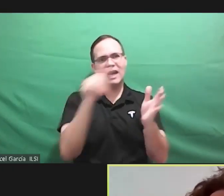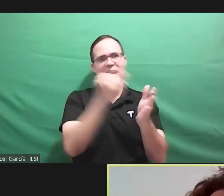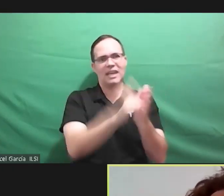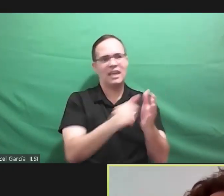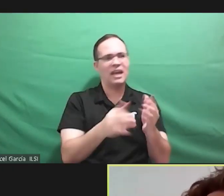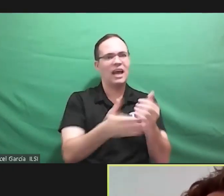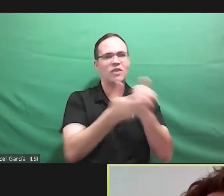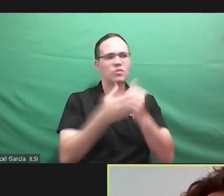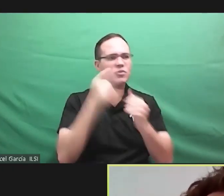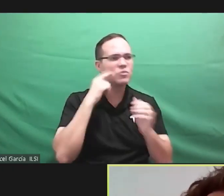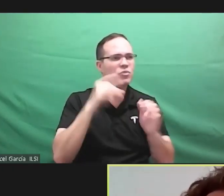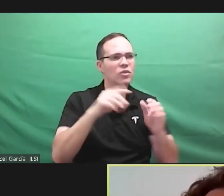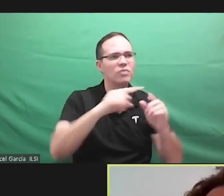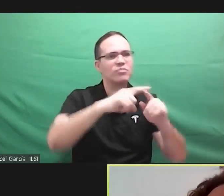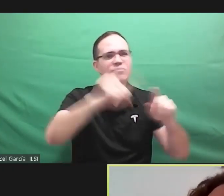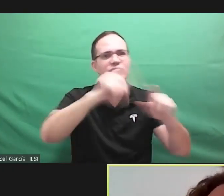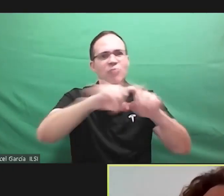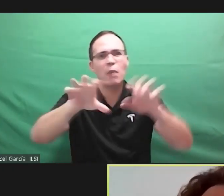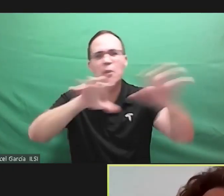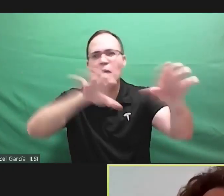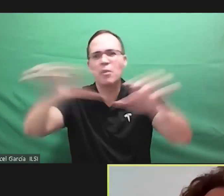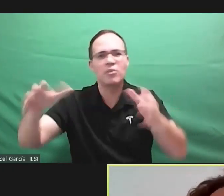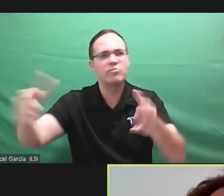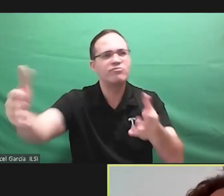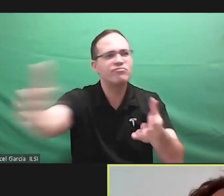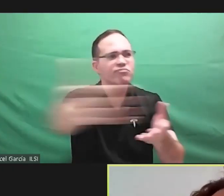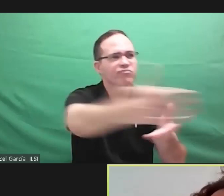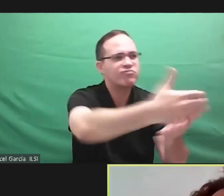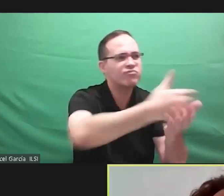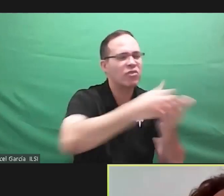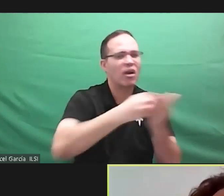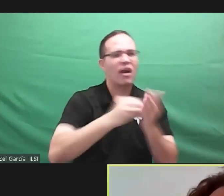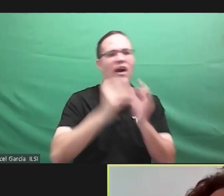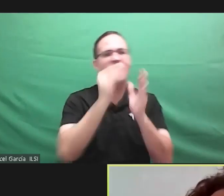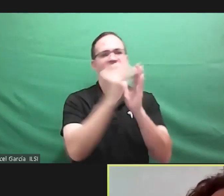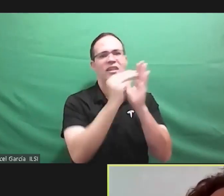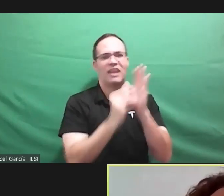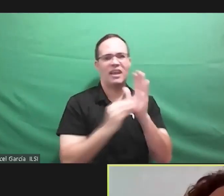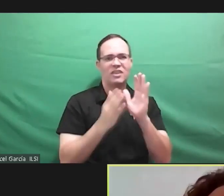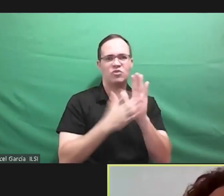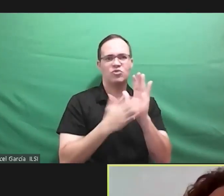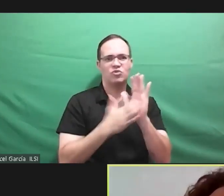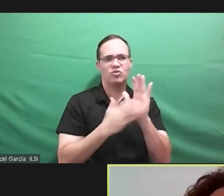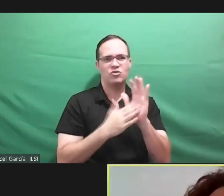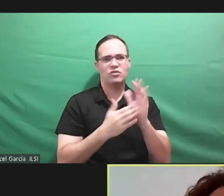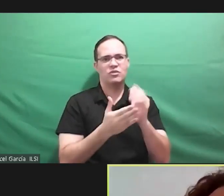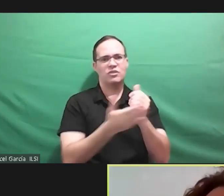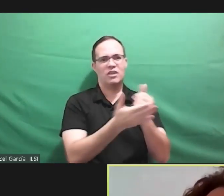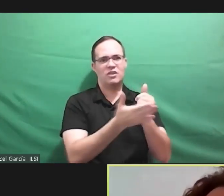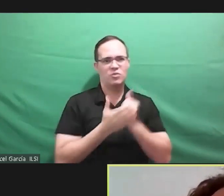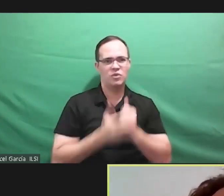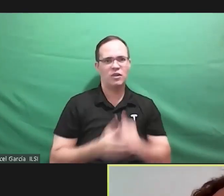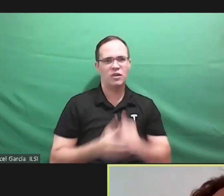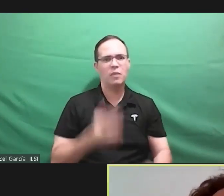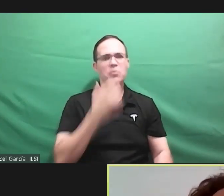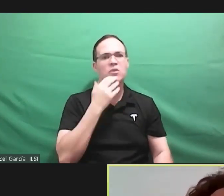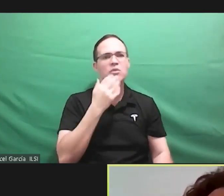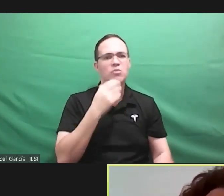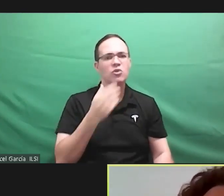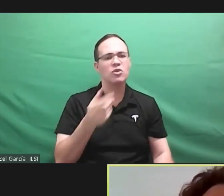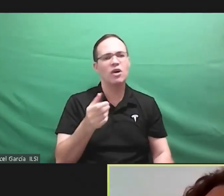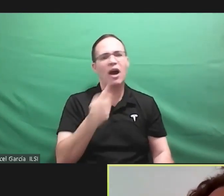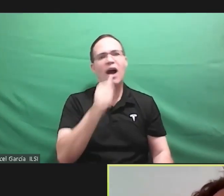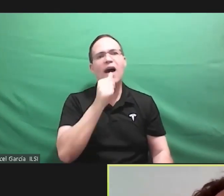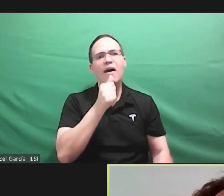Entonces, los datos de las preguntas de Washington Group con otros datos como, por ejemplo, el acceso a servicio de agua, servicio